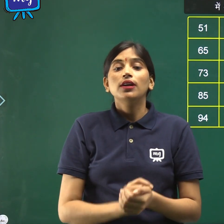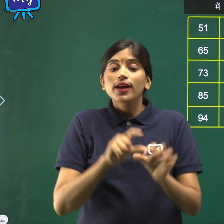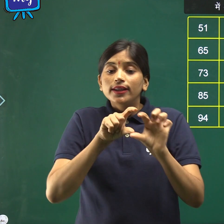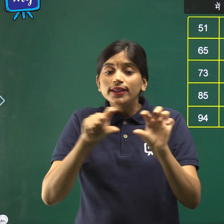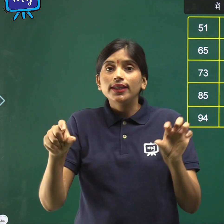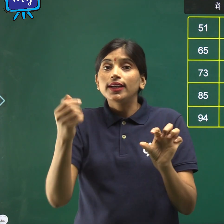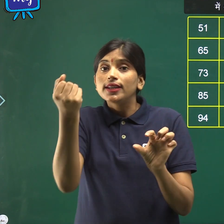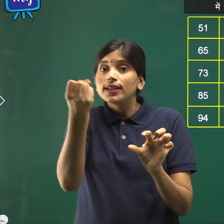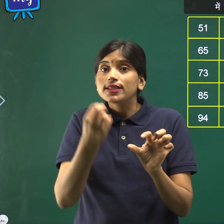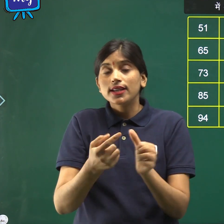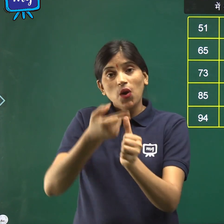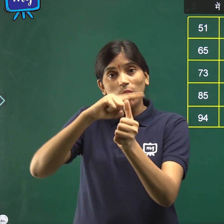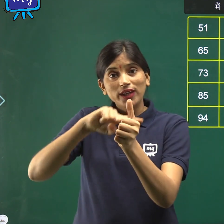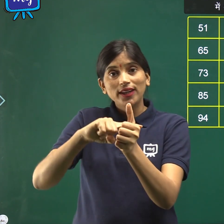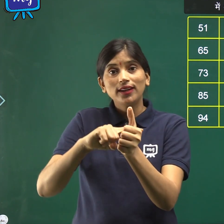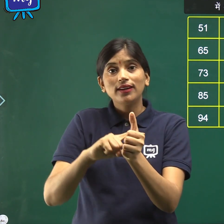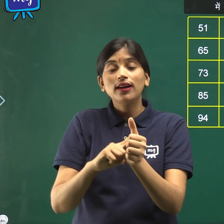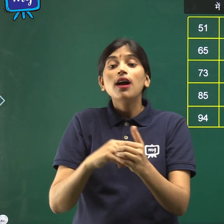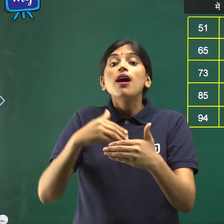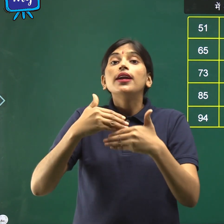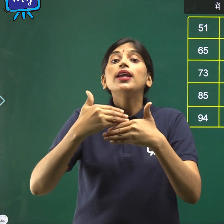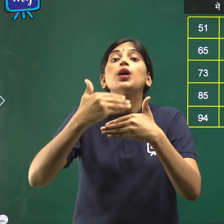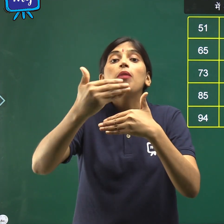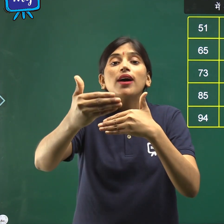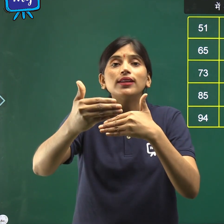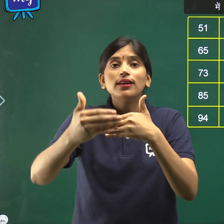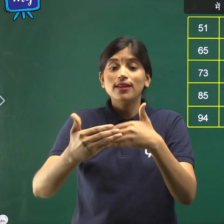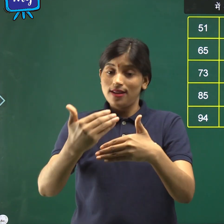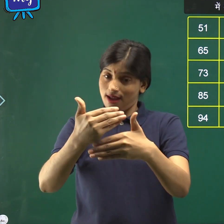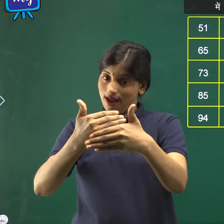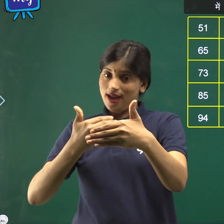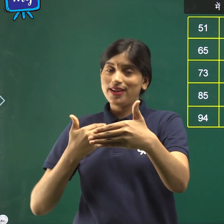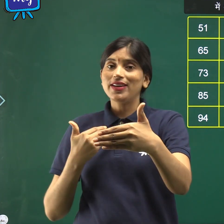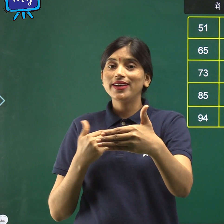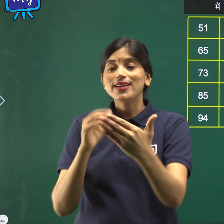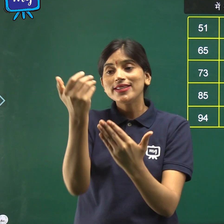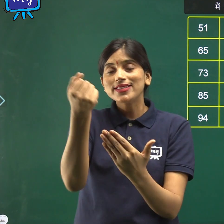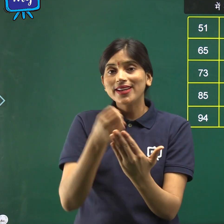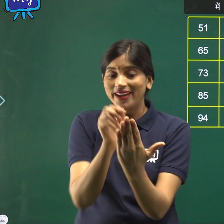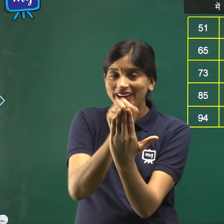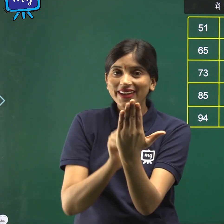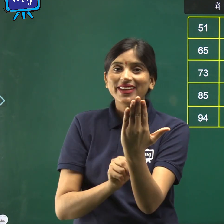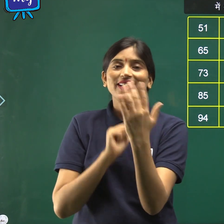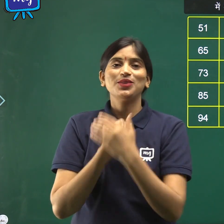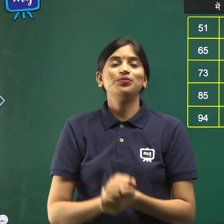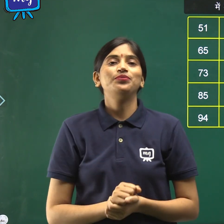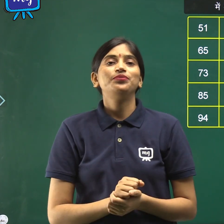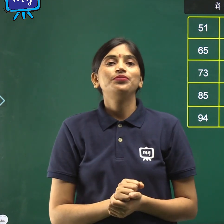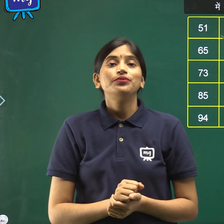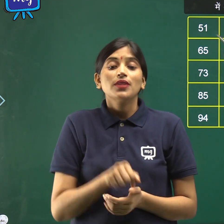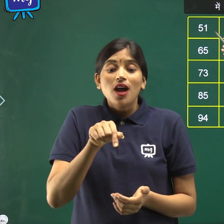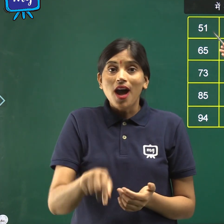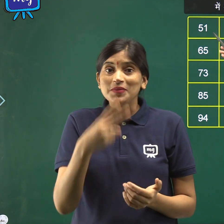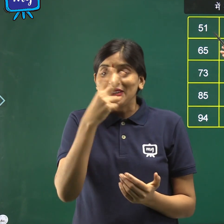गई संख्याओं के ठीक बाद आने वाली संख्याएं लिखिए। अब